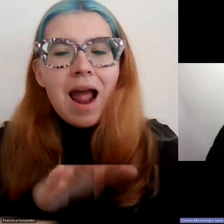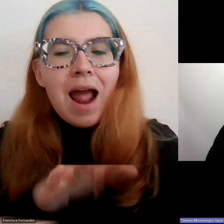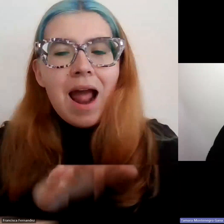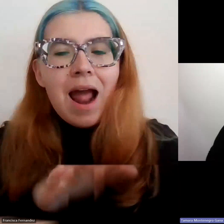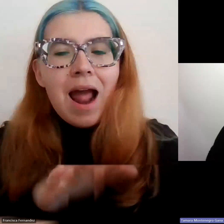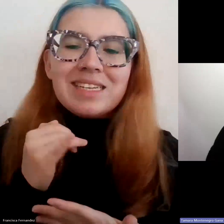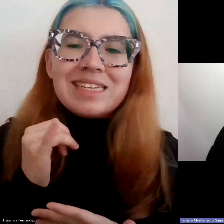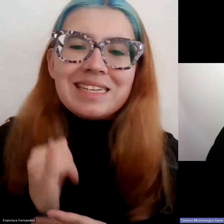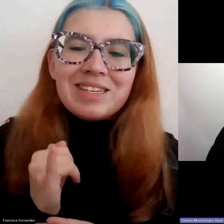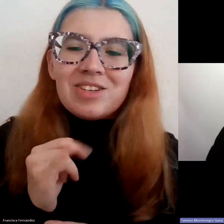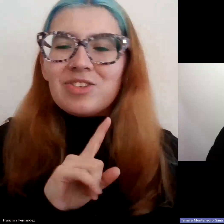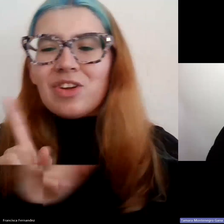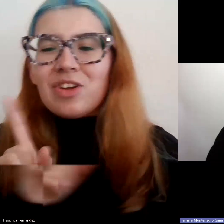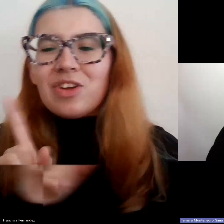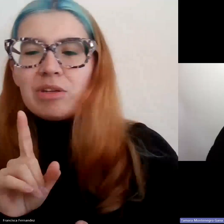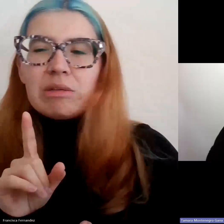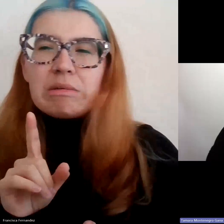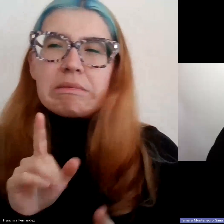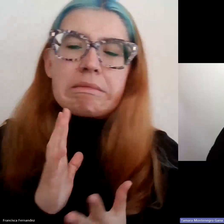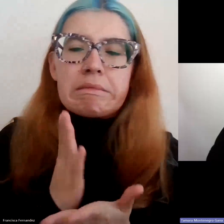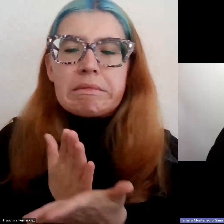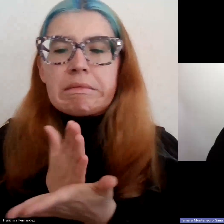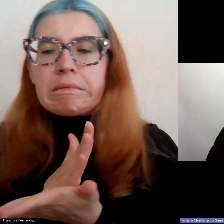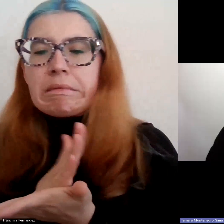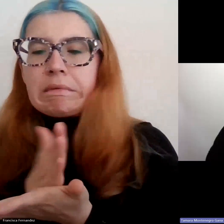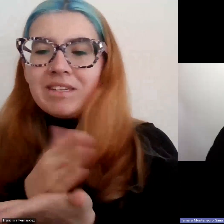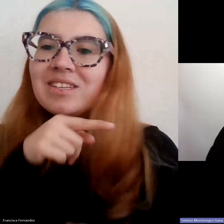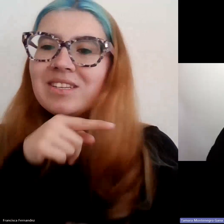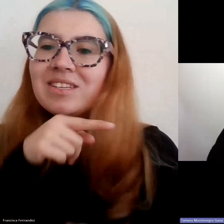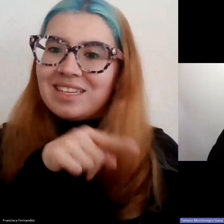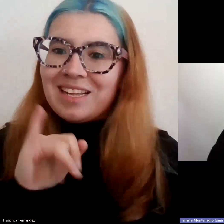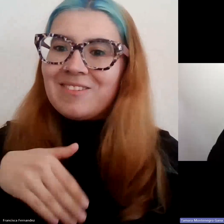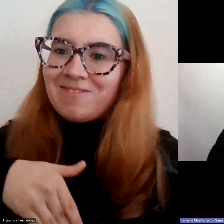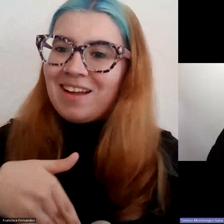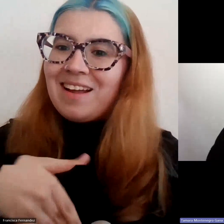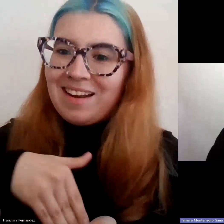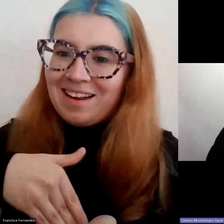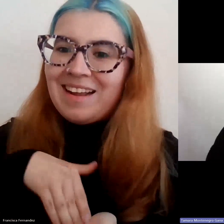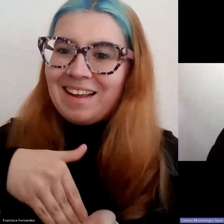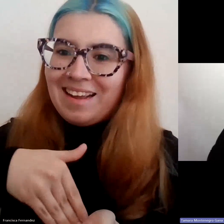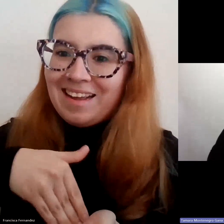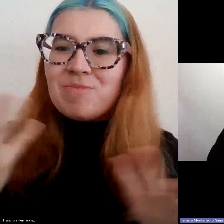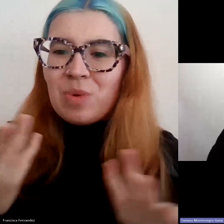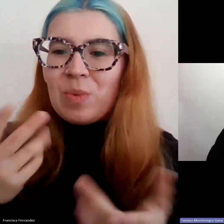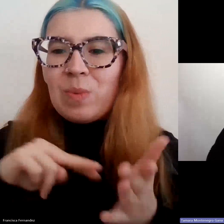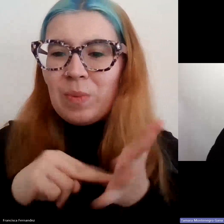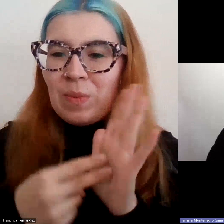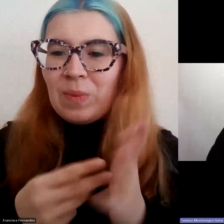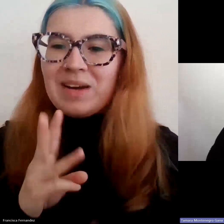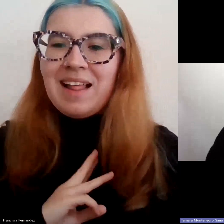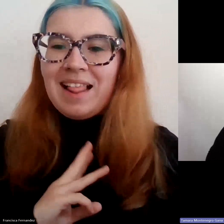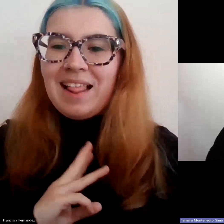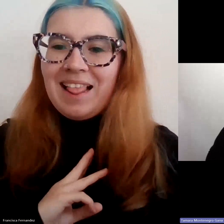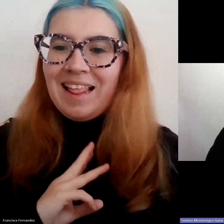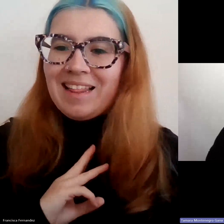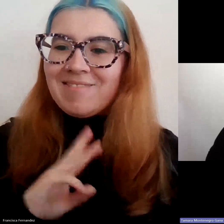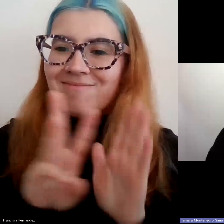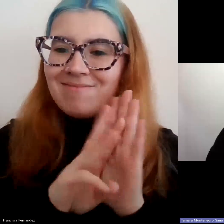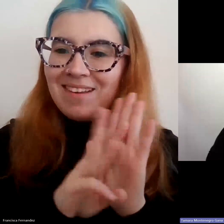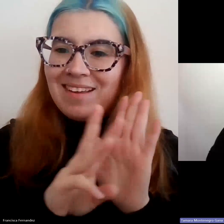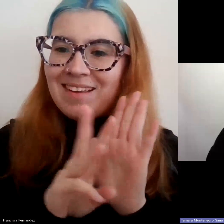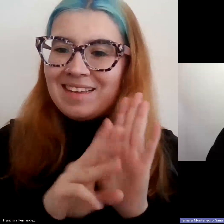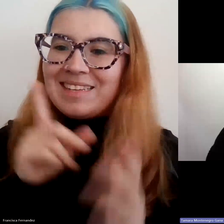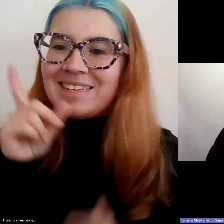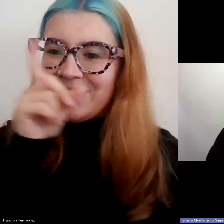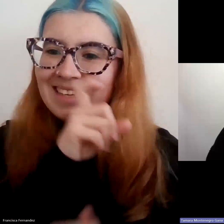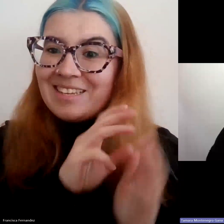Y ahí ver cómo él se sentía, si estaba bien, si estaba mal, si estaba un poco débil. Y claro, yo vi que estaba